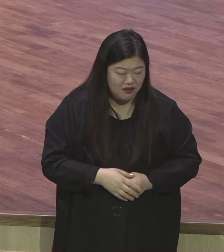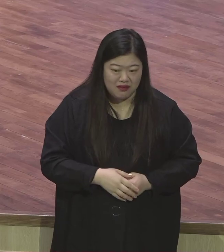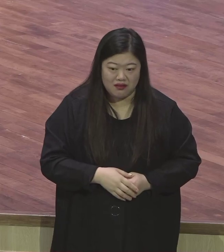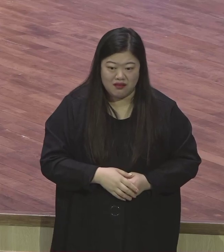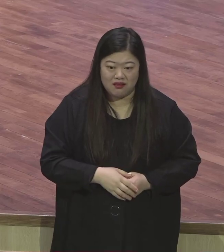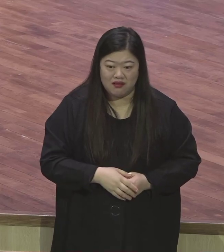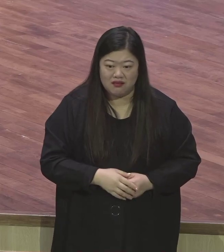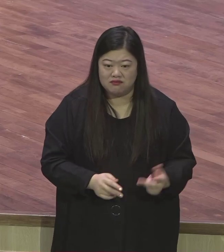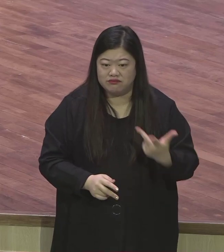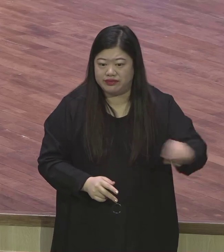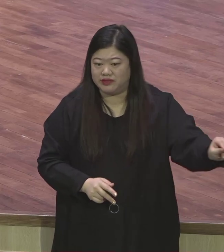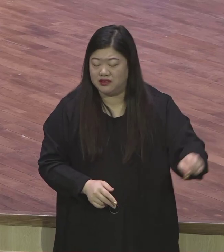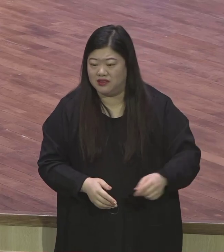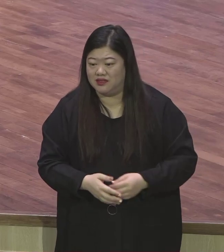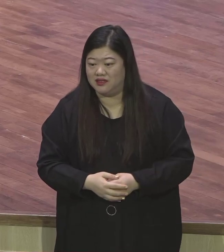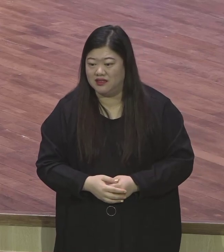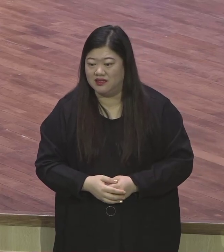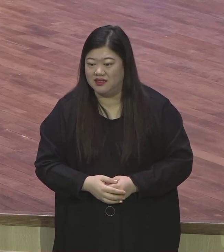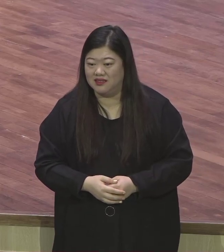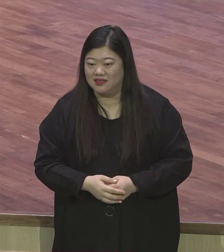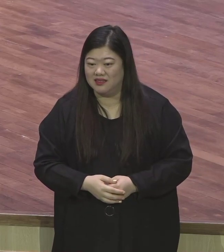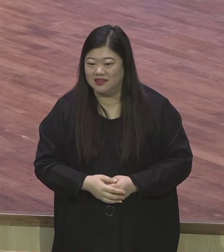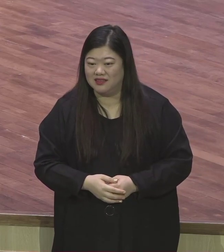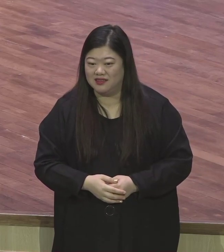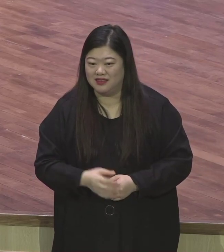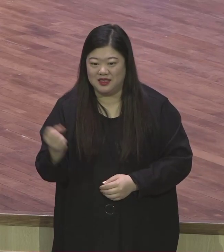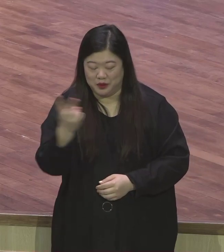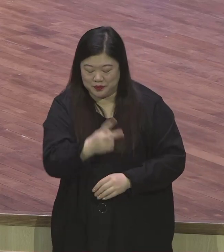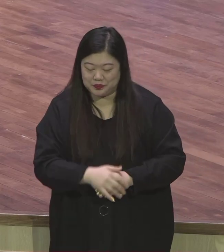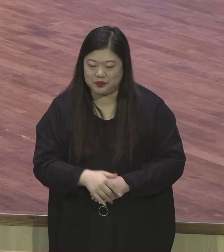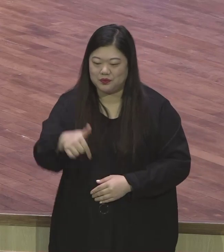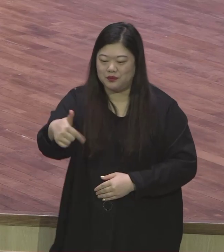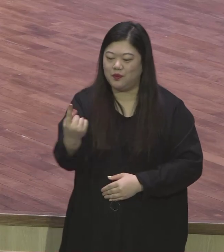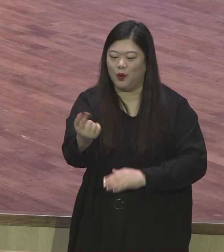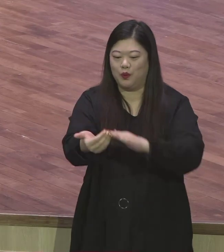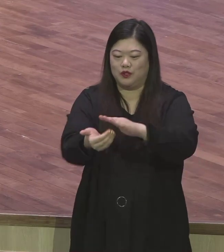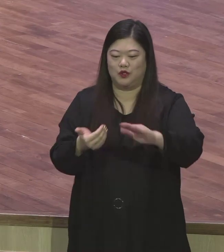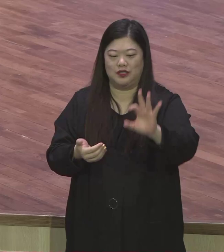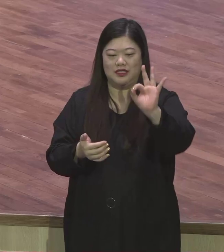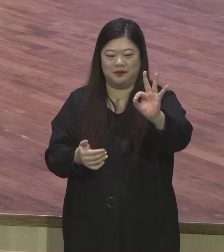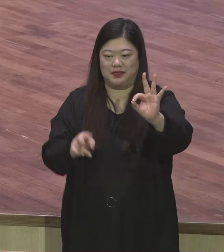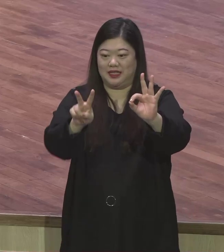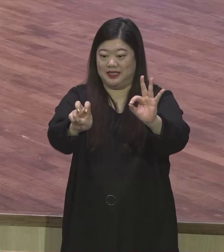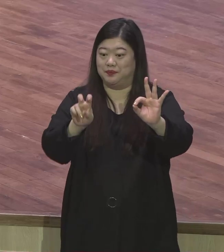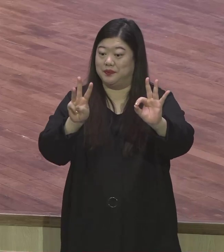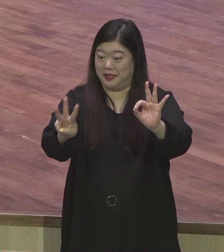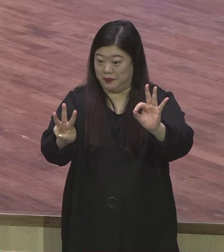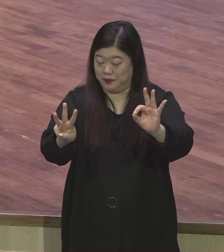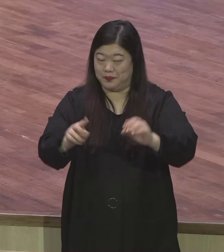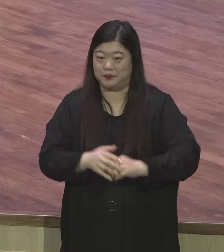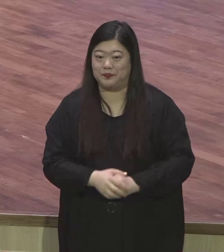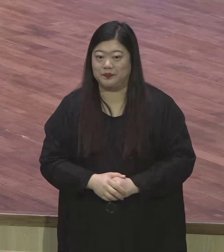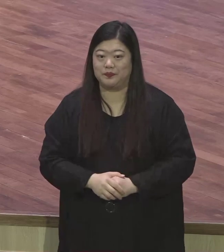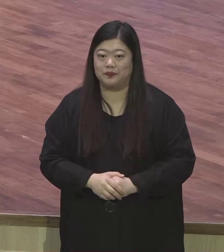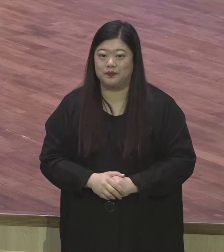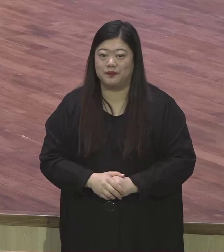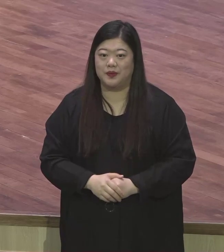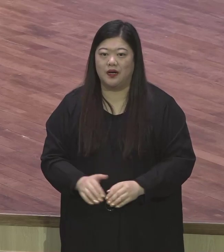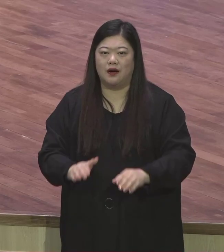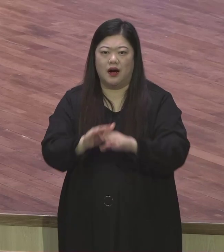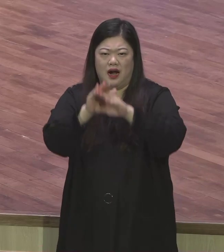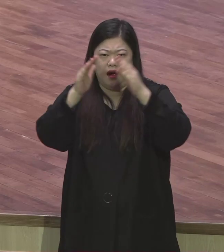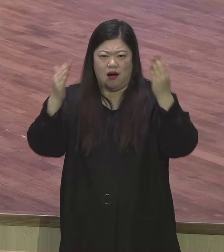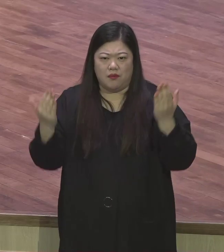우리의 윤리적 기준이 무엇입니까? 고린도전서 10장 23절 말씀입니다. 모든 것이